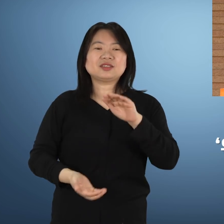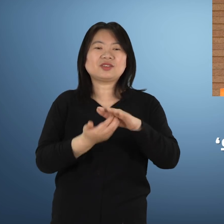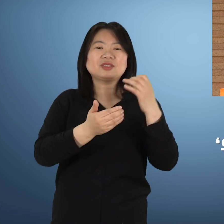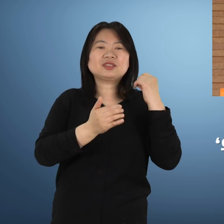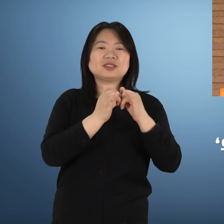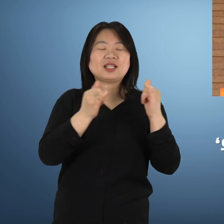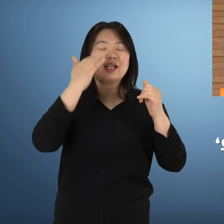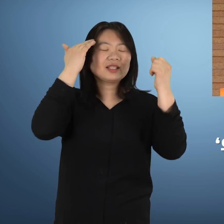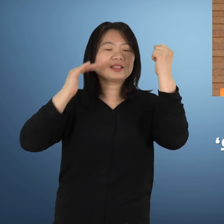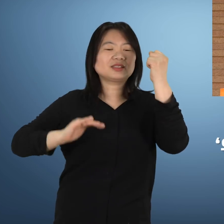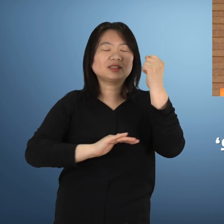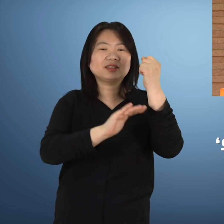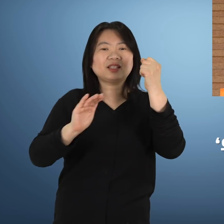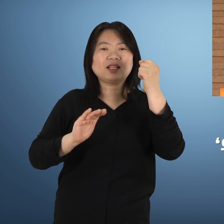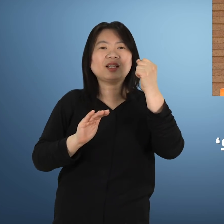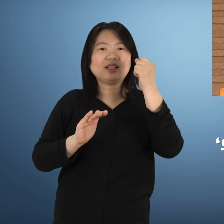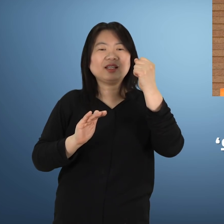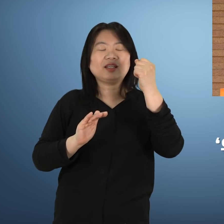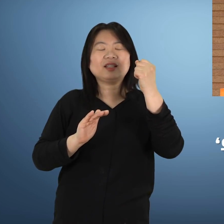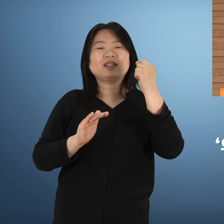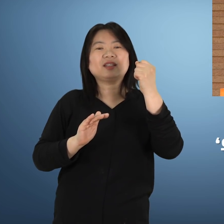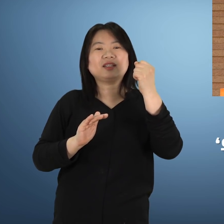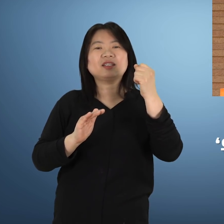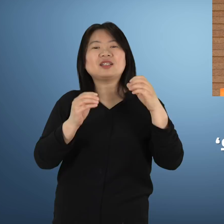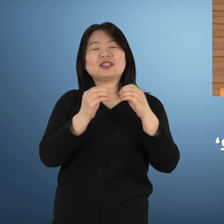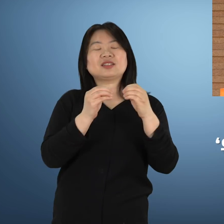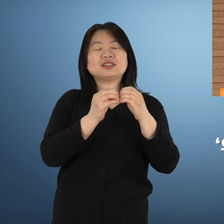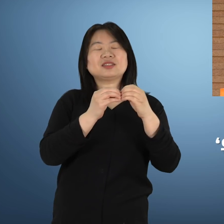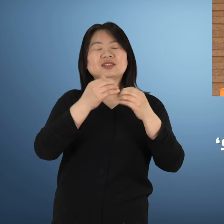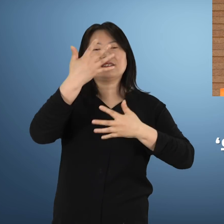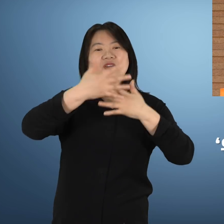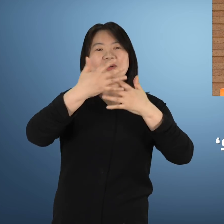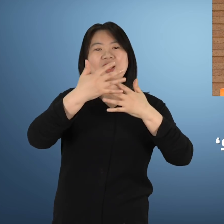주인공이죠. 그 부인이 쓴 글이 있어요.